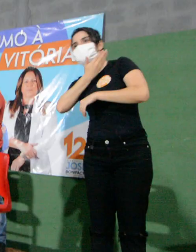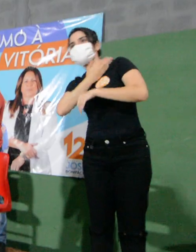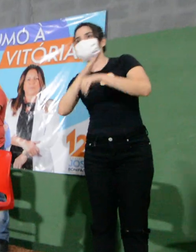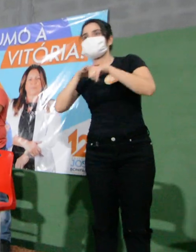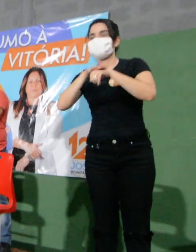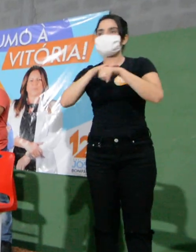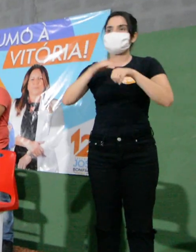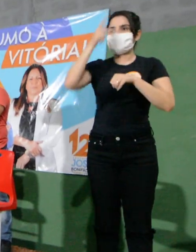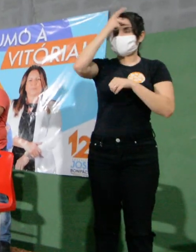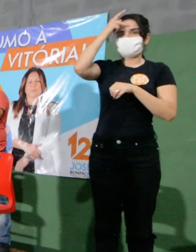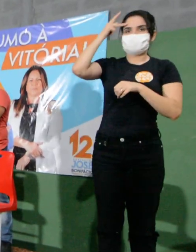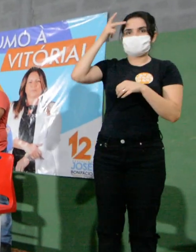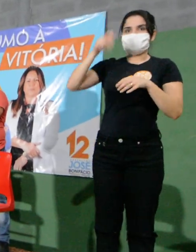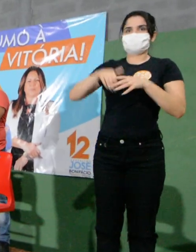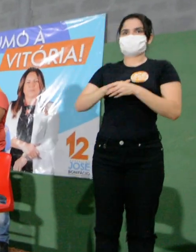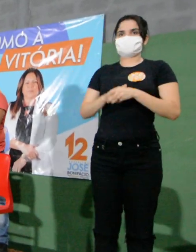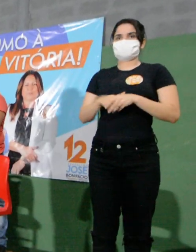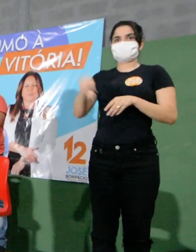melhor